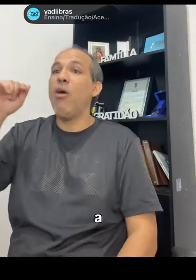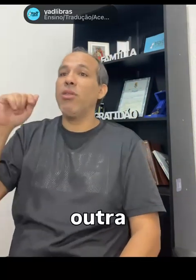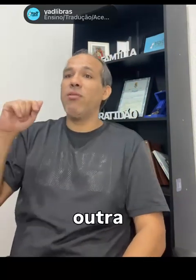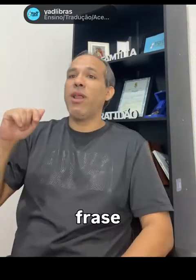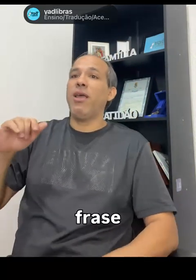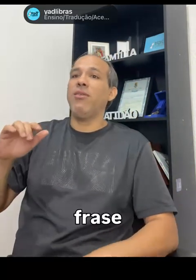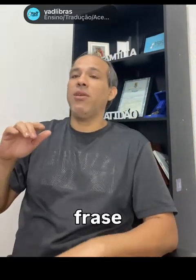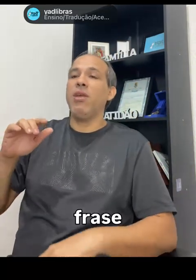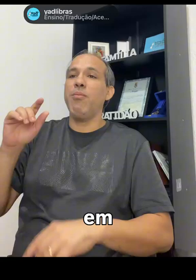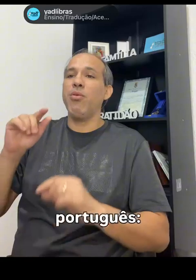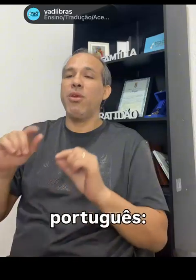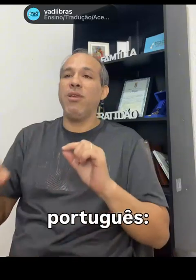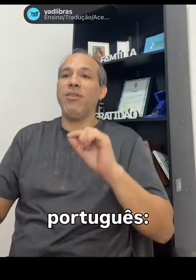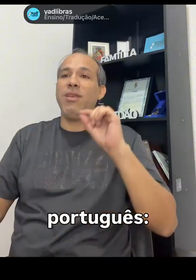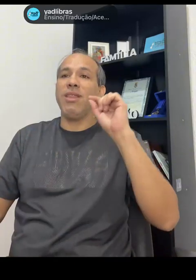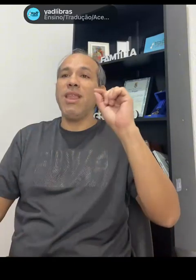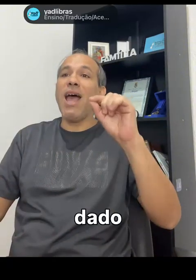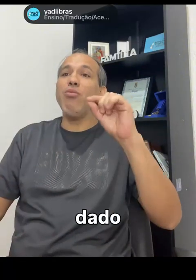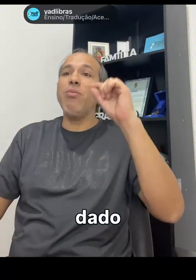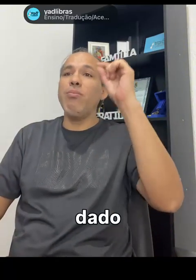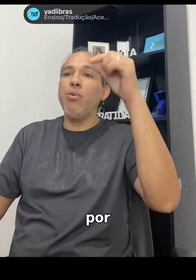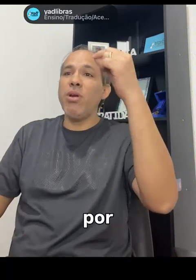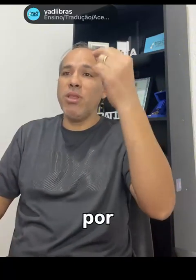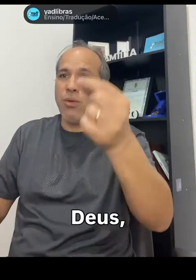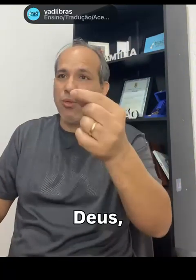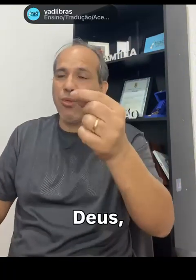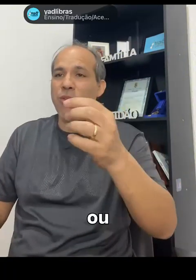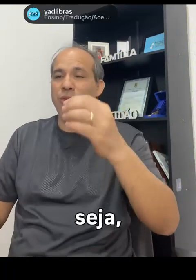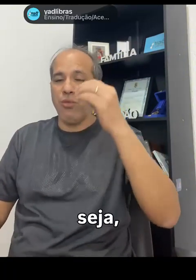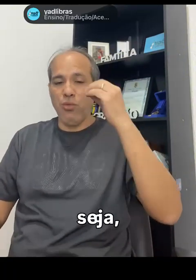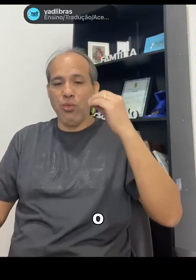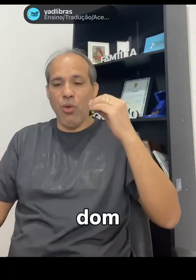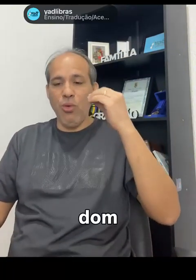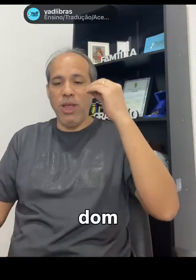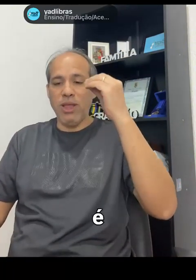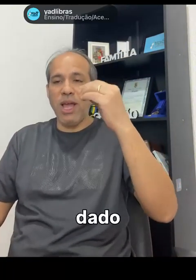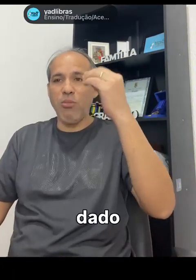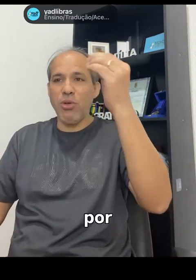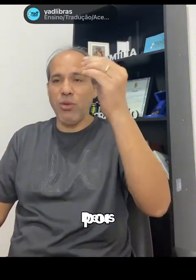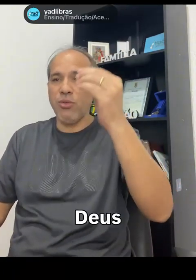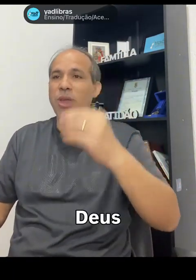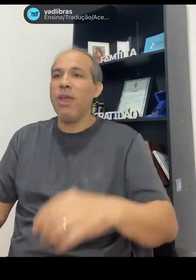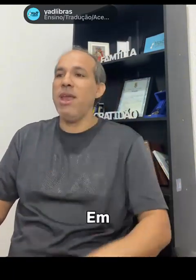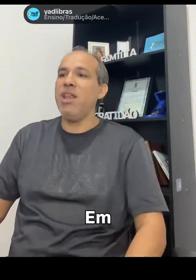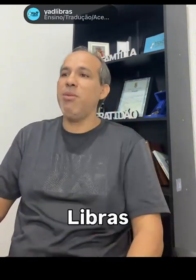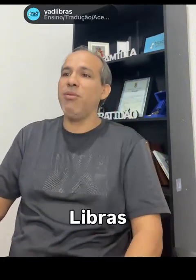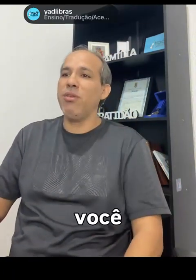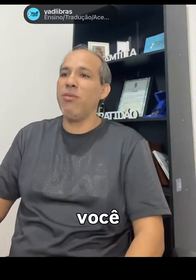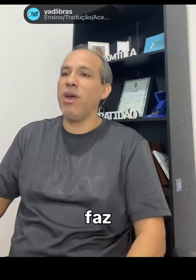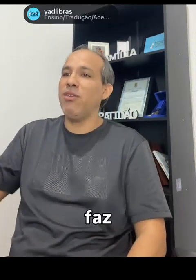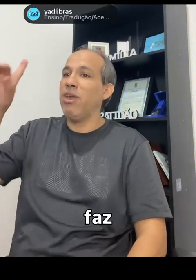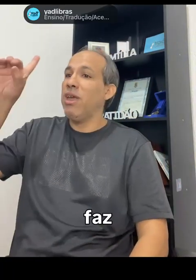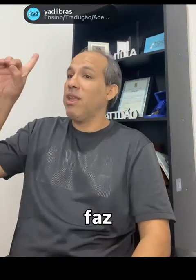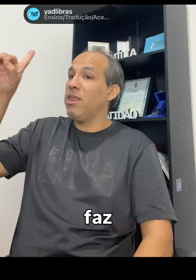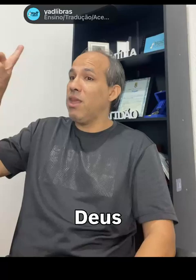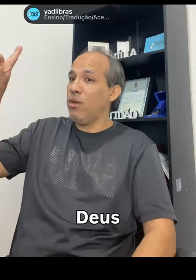outra frase em português, dado por Deus, ou seja, o dom é dado por Deus. Em Libras você faz